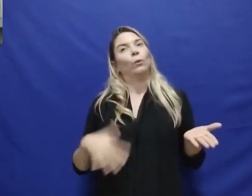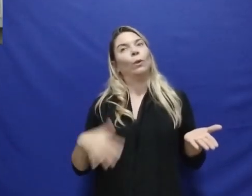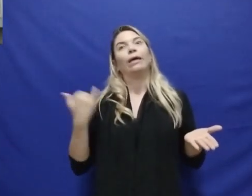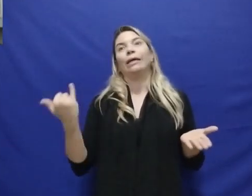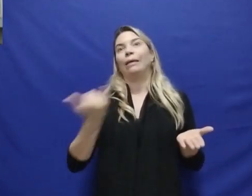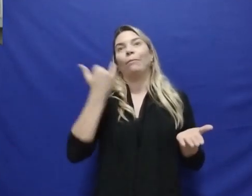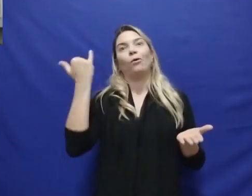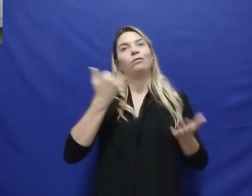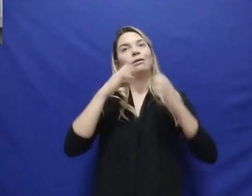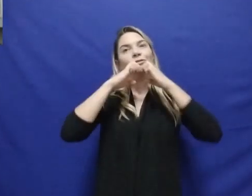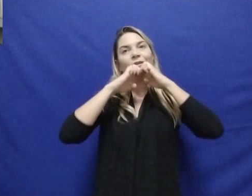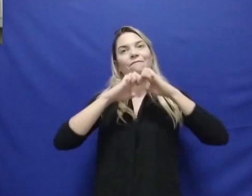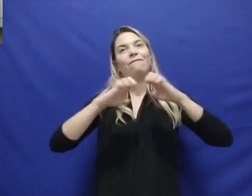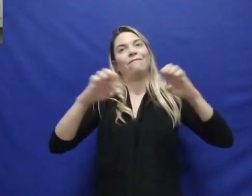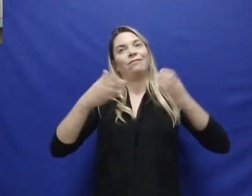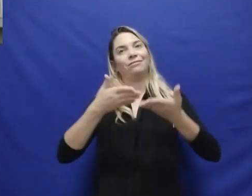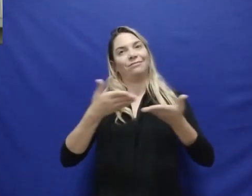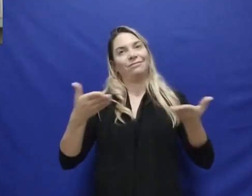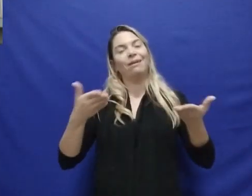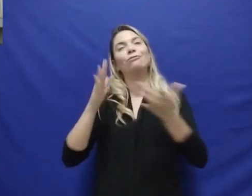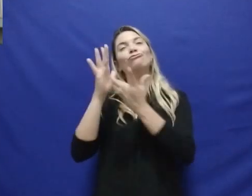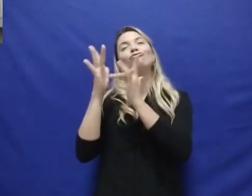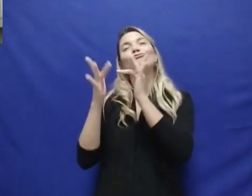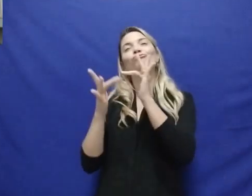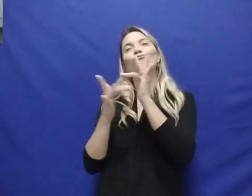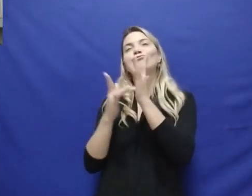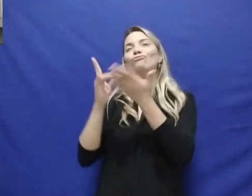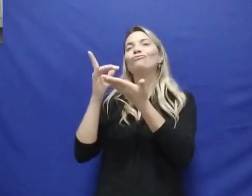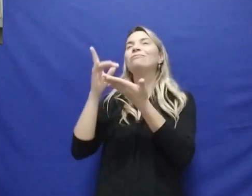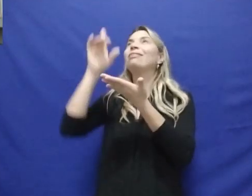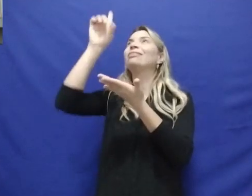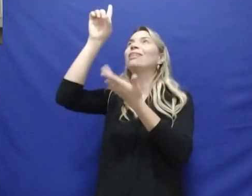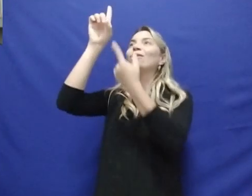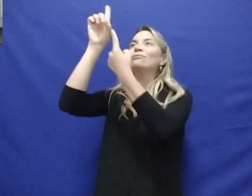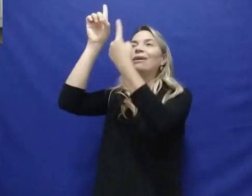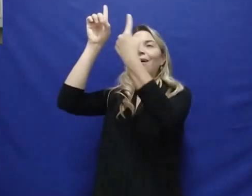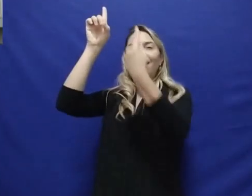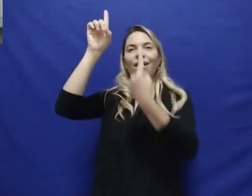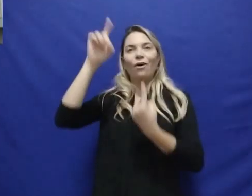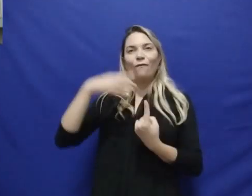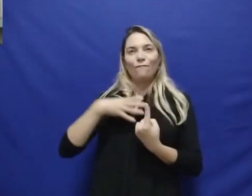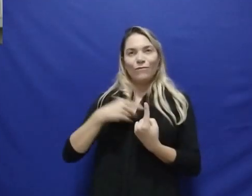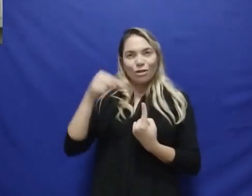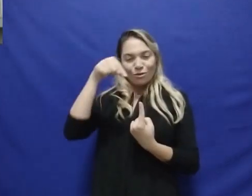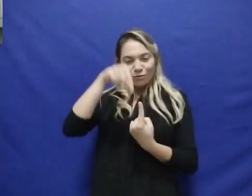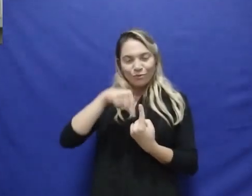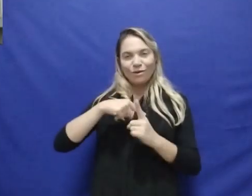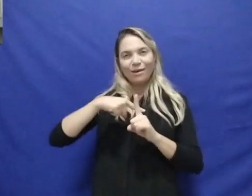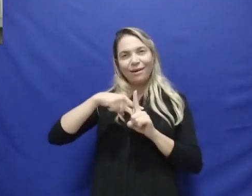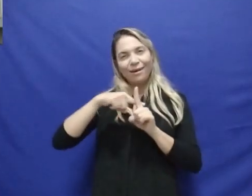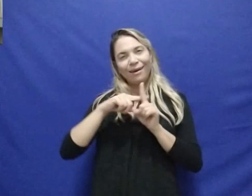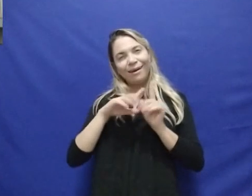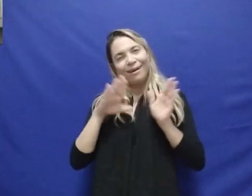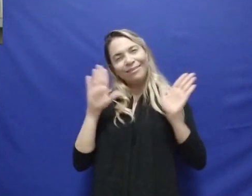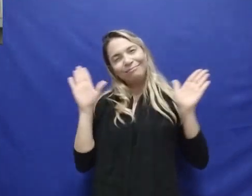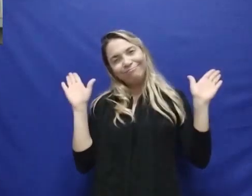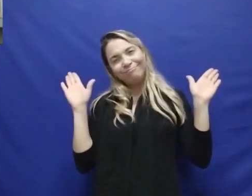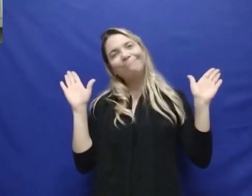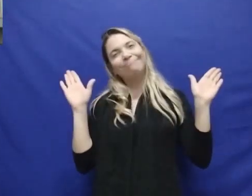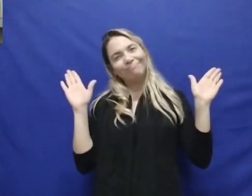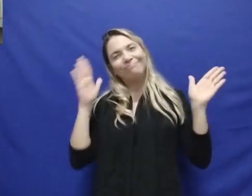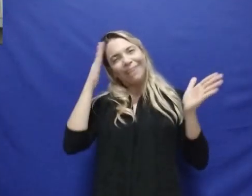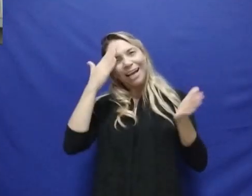alegria de um povo, porque não traduzem. O nosso povo está em desespero, cansado, insatisfeito,